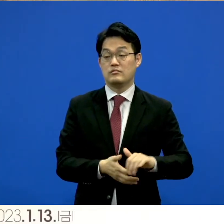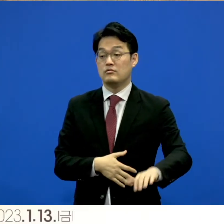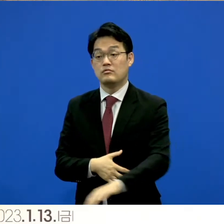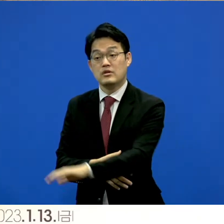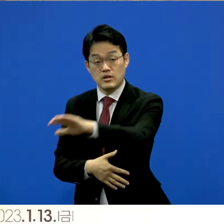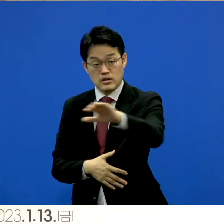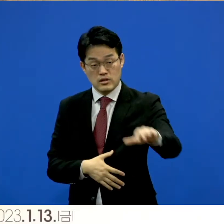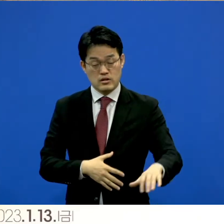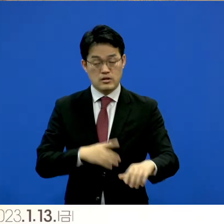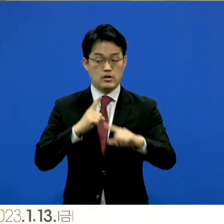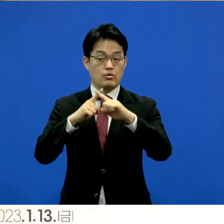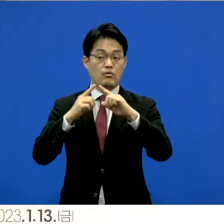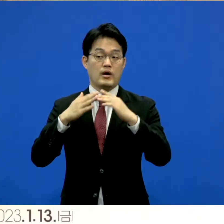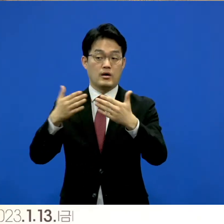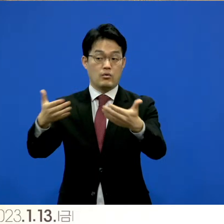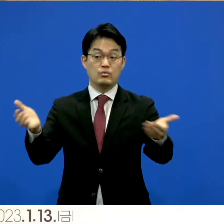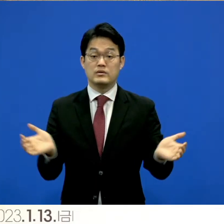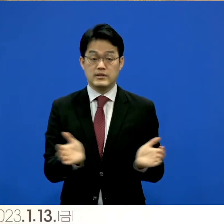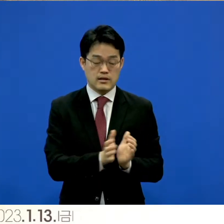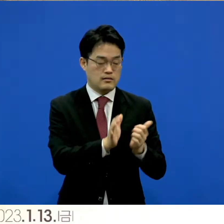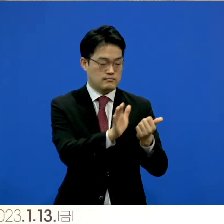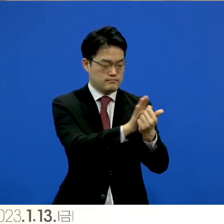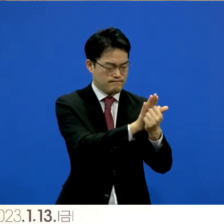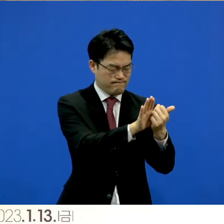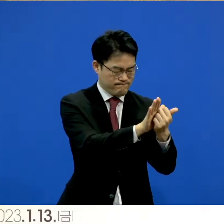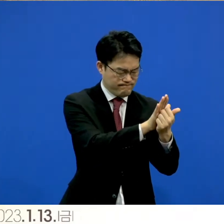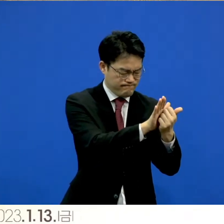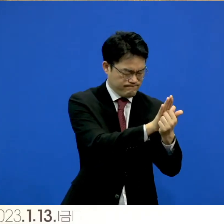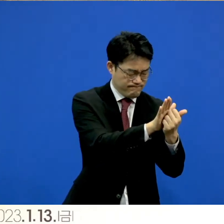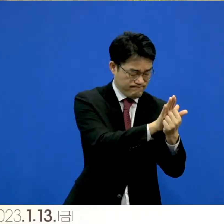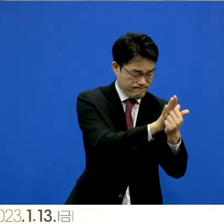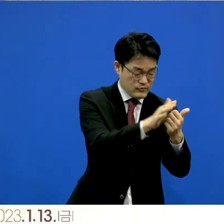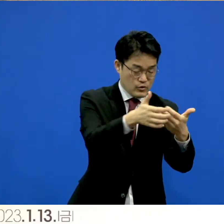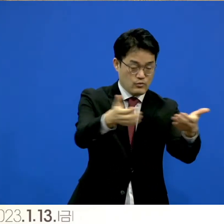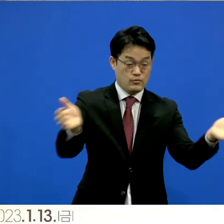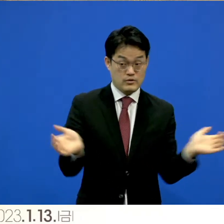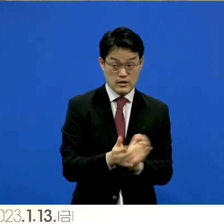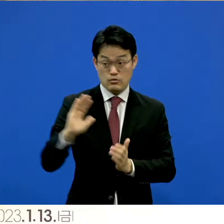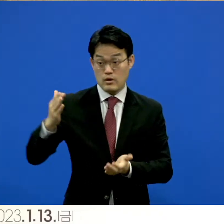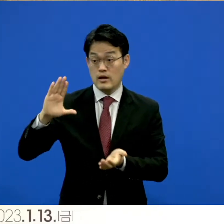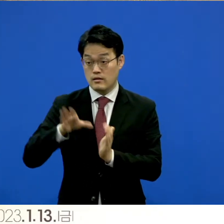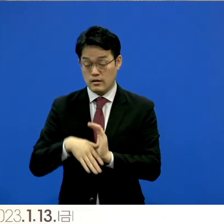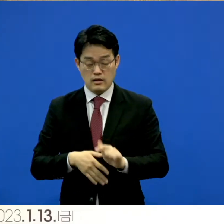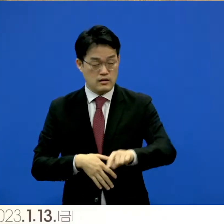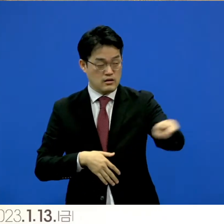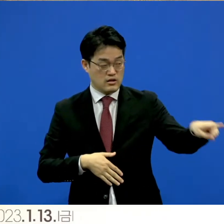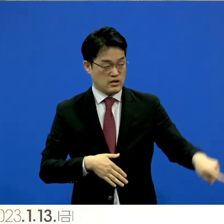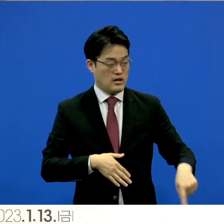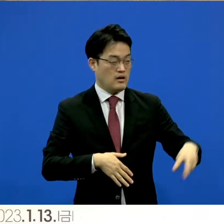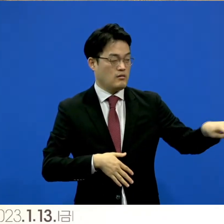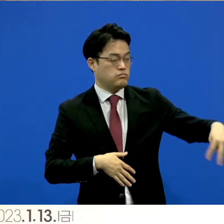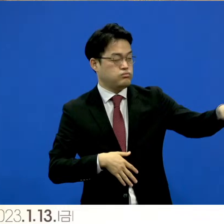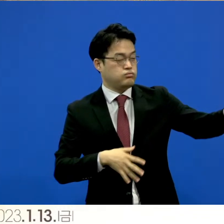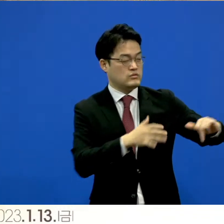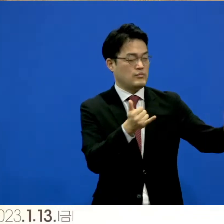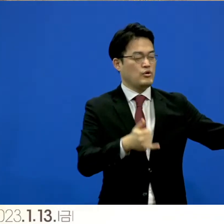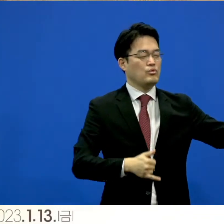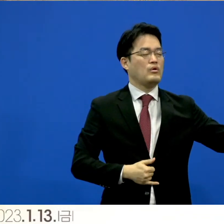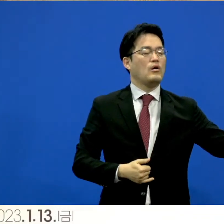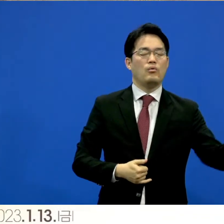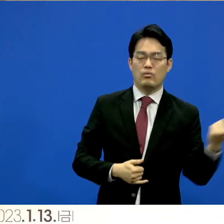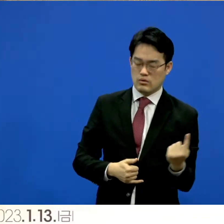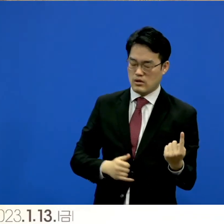환대하는 그런 공동체가 될 때 세상이 우리에게로 달려올 줄로 믿습니다. 떠났던 사람들이 돌아올 만한